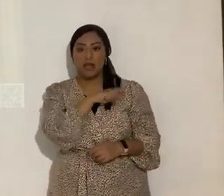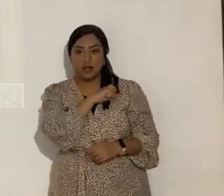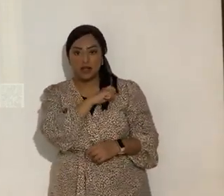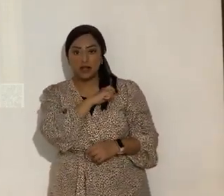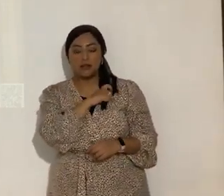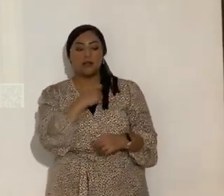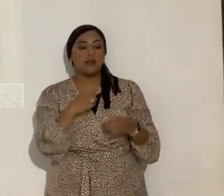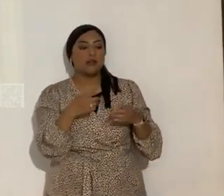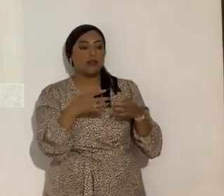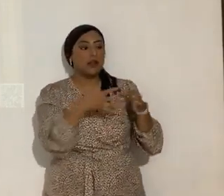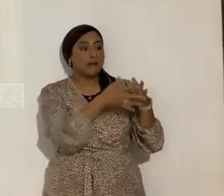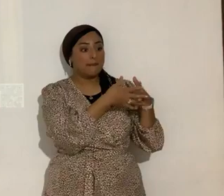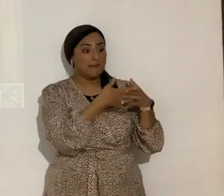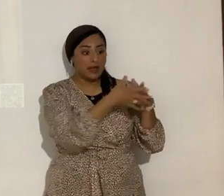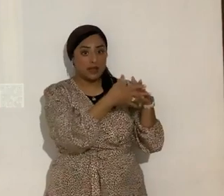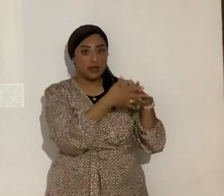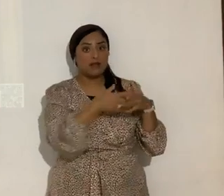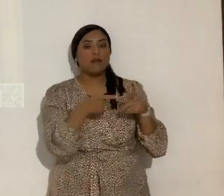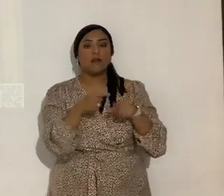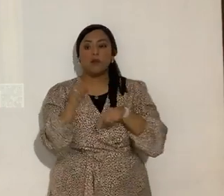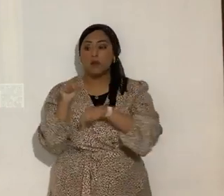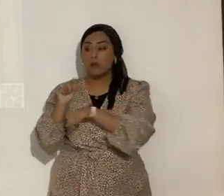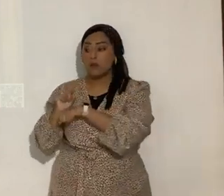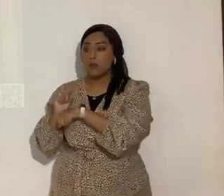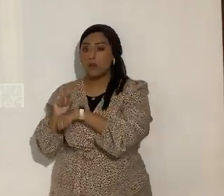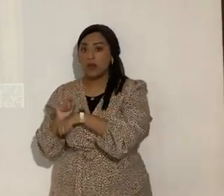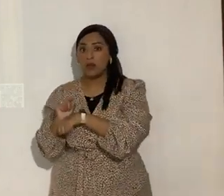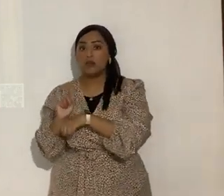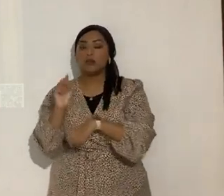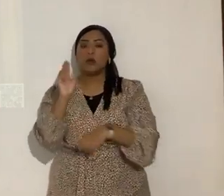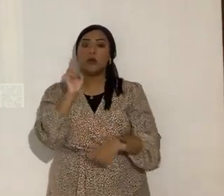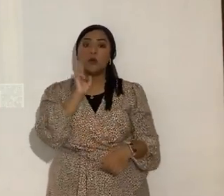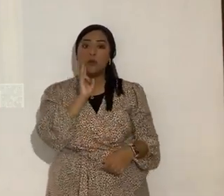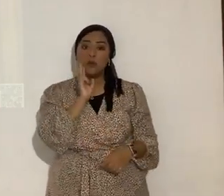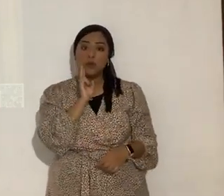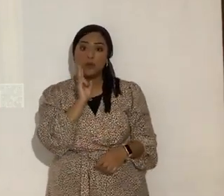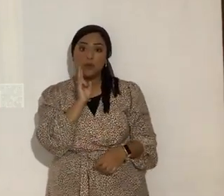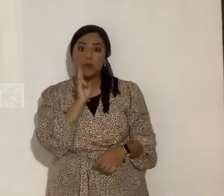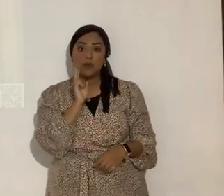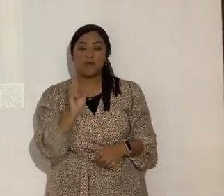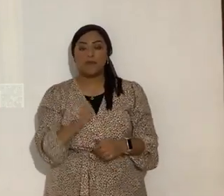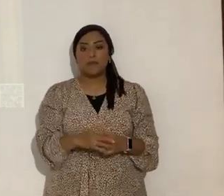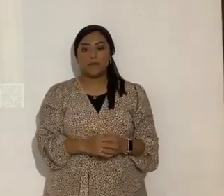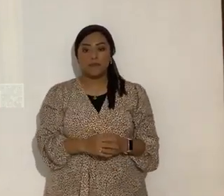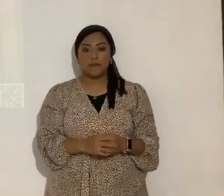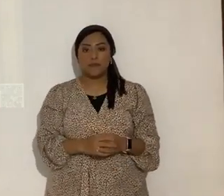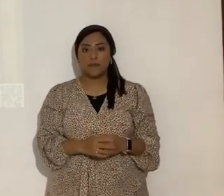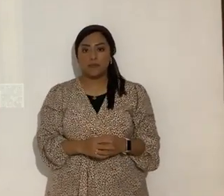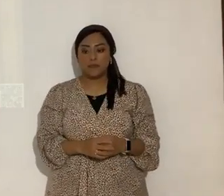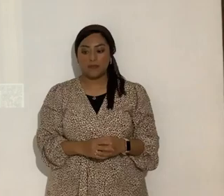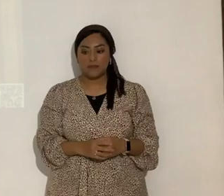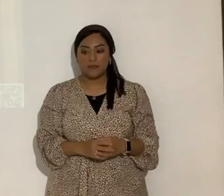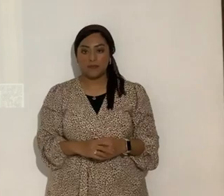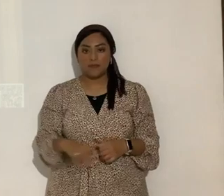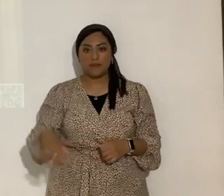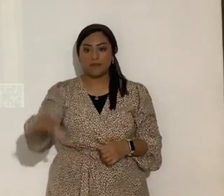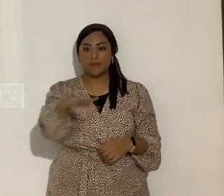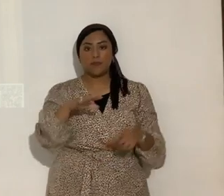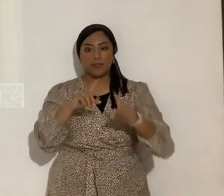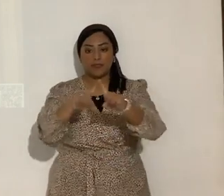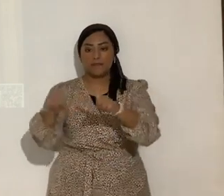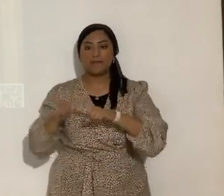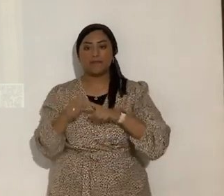Unidos, Finlandia, Grecia, Guatemala, Honduras, Holanda, Inglaterra, Isla de Curazao, Islas